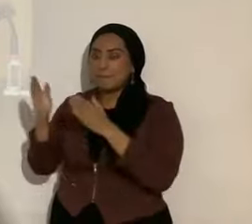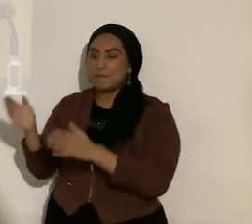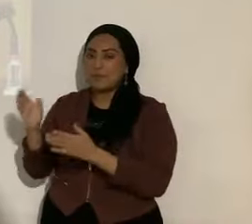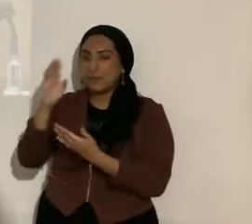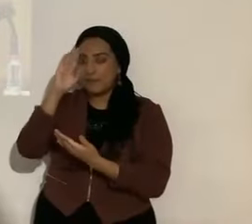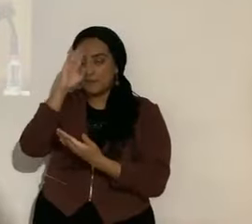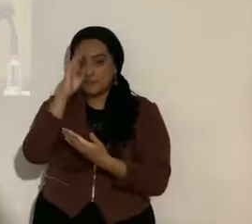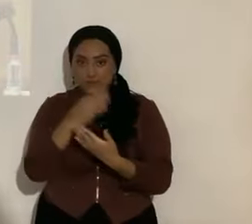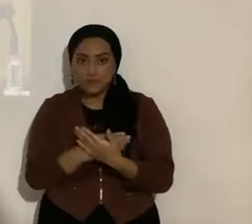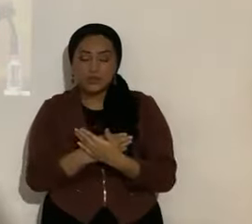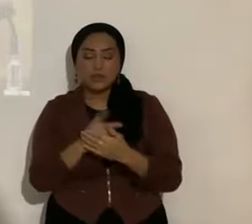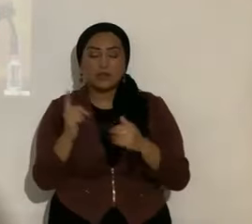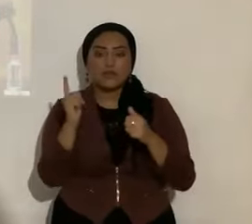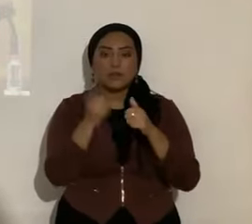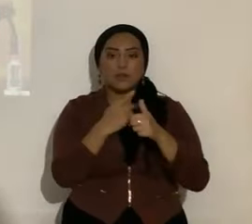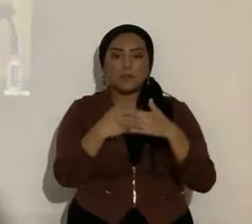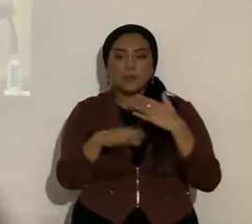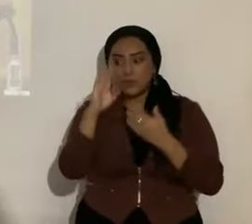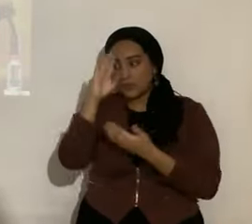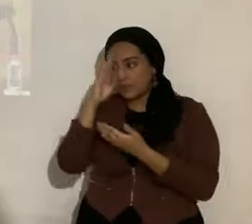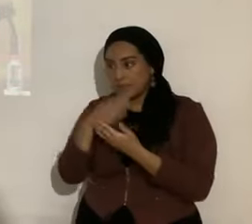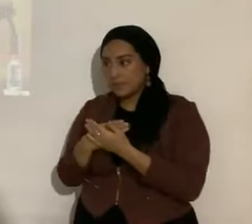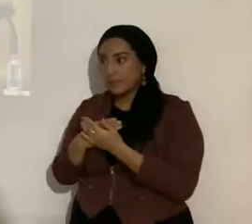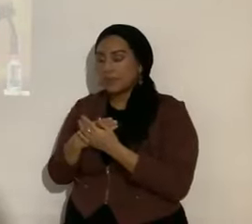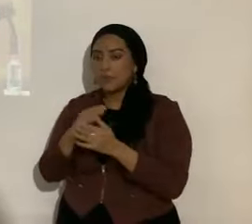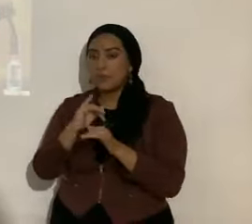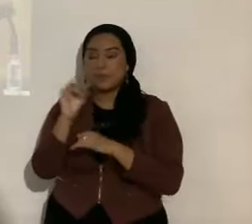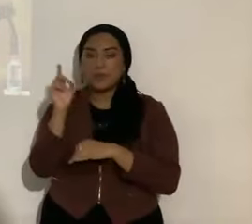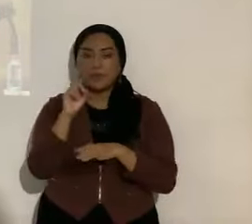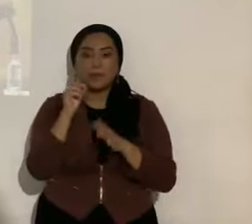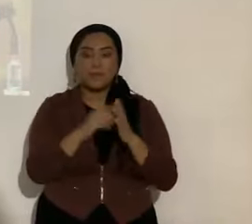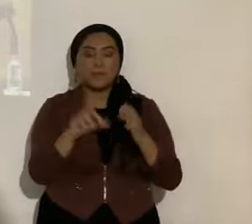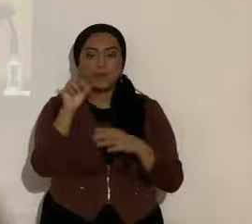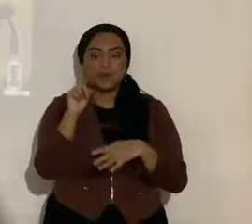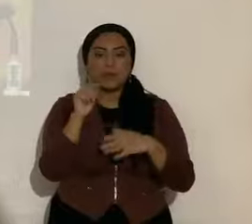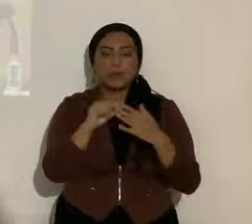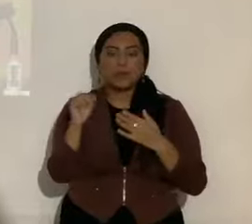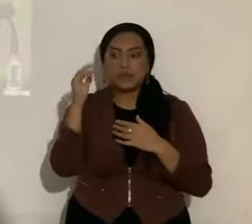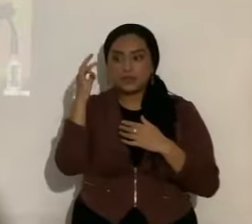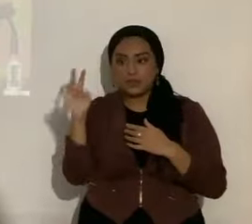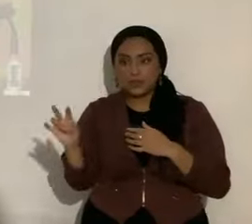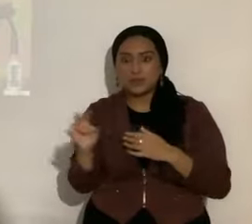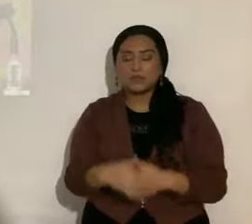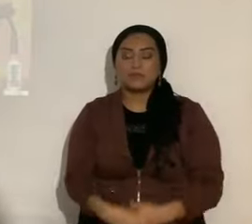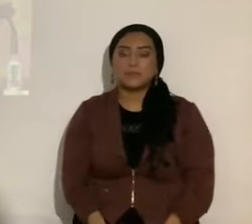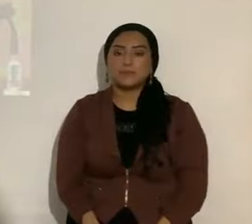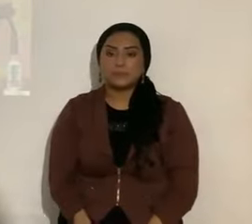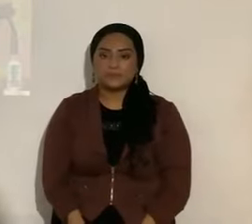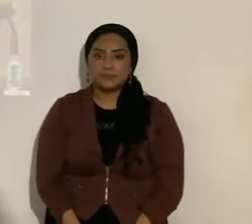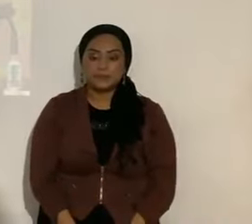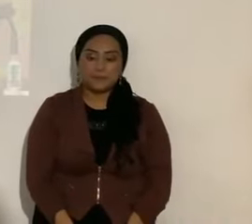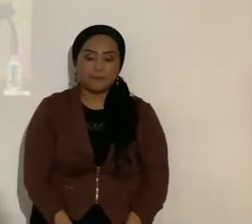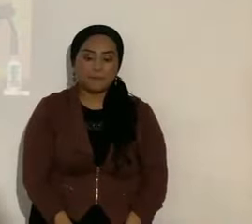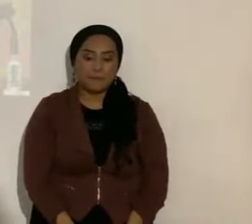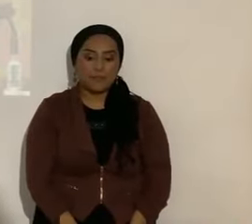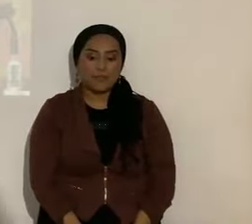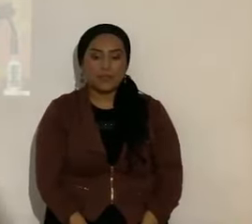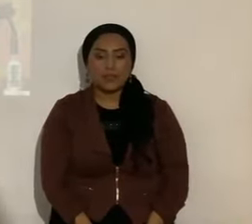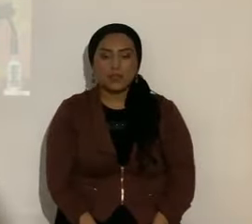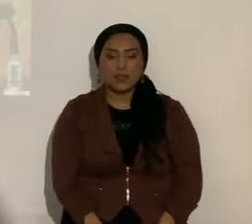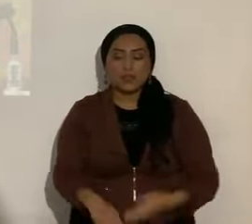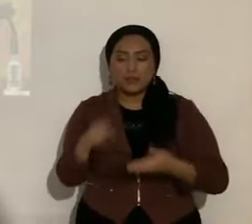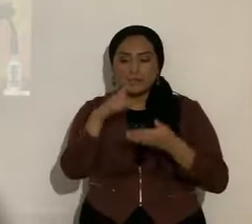hijo primogénito, como en Deuteronomio 21:17. Y vamos a ir para allá, por favor, a la